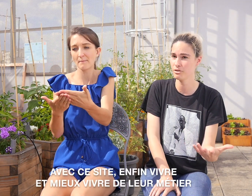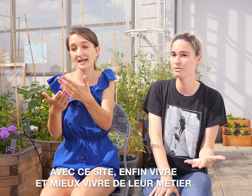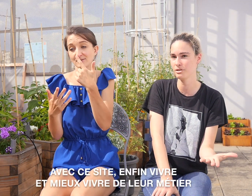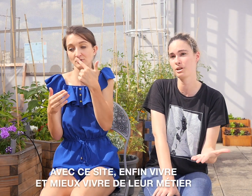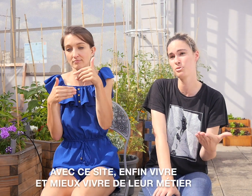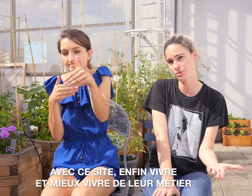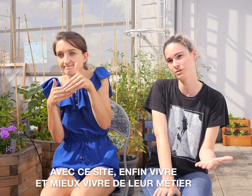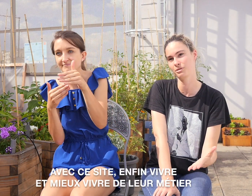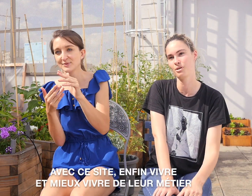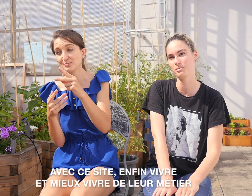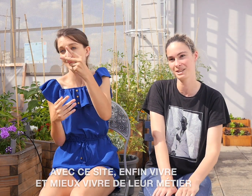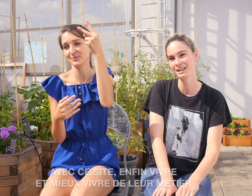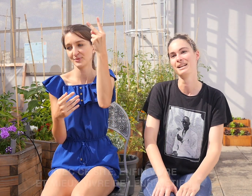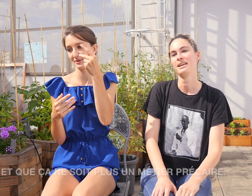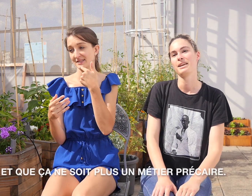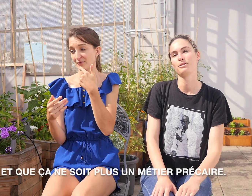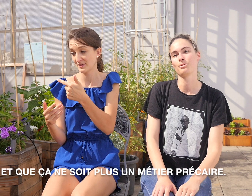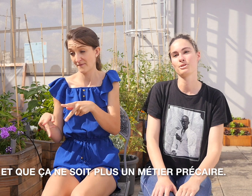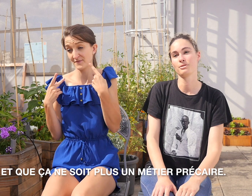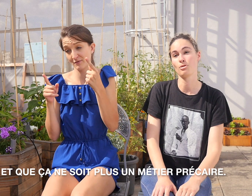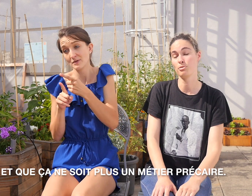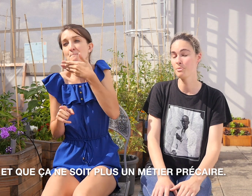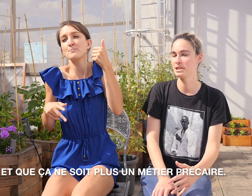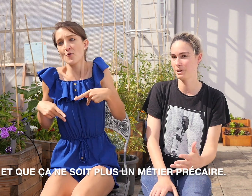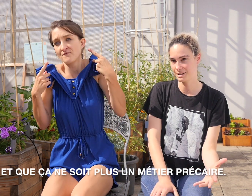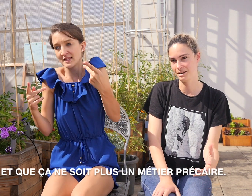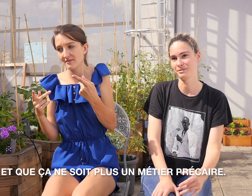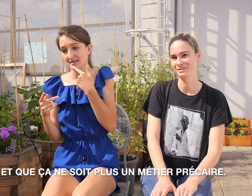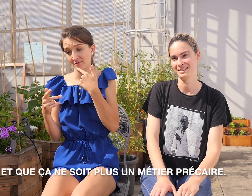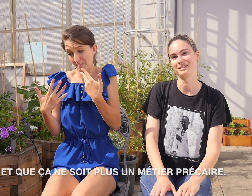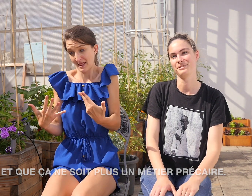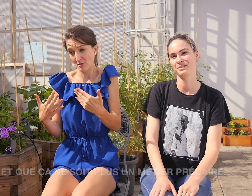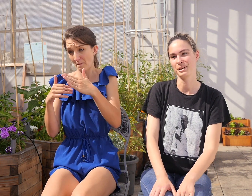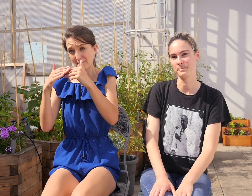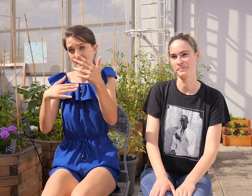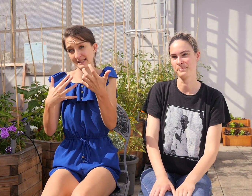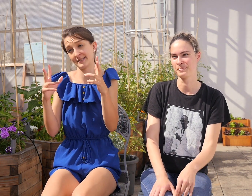site, enfin vivre et mieux vivre de leur métier et que ça ne soit plus un métier précaire.